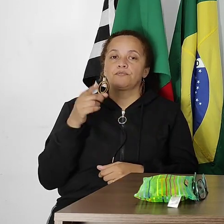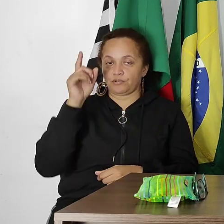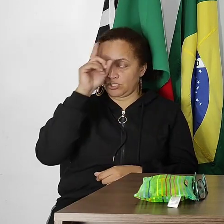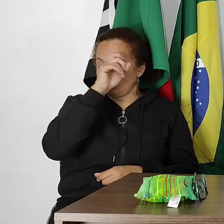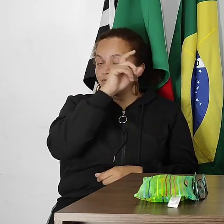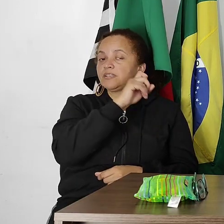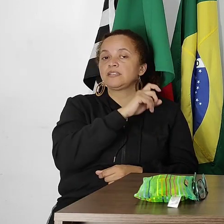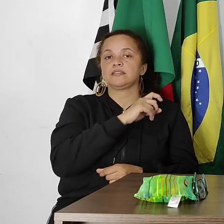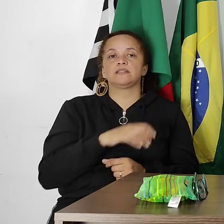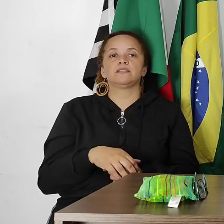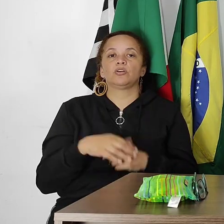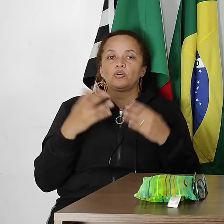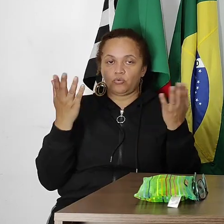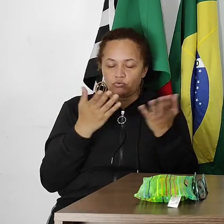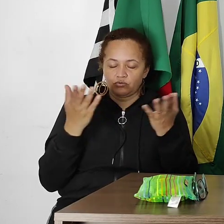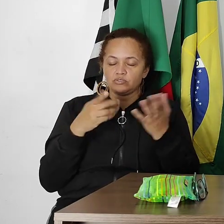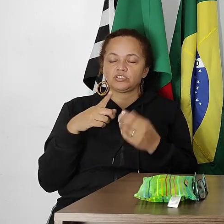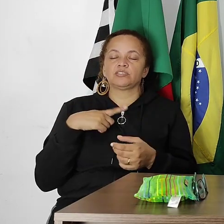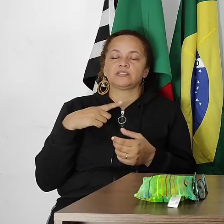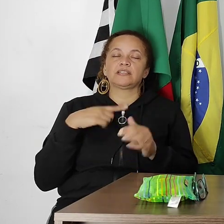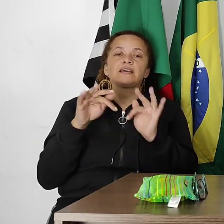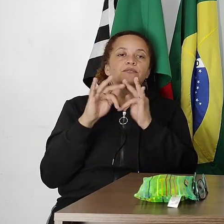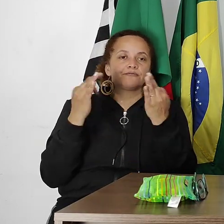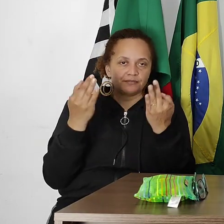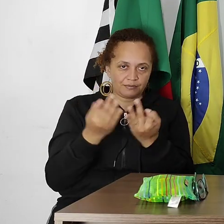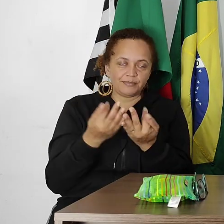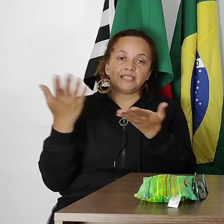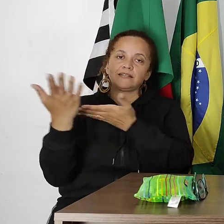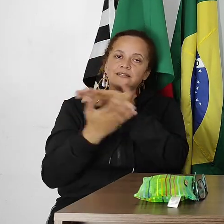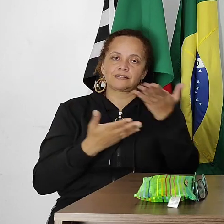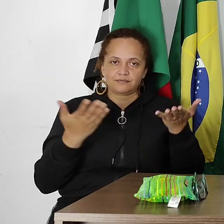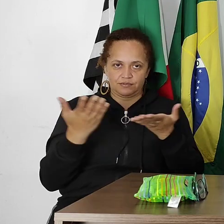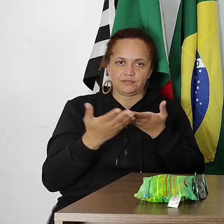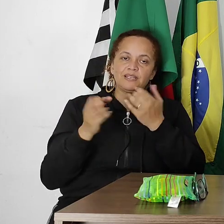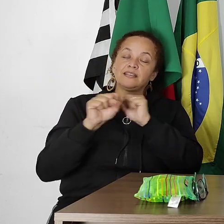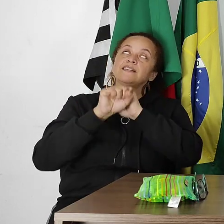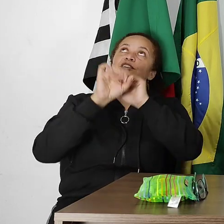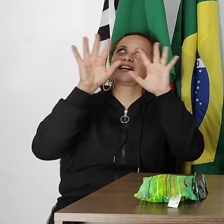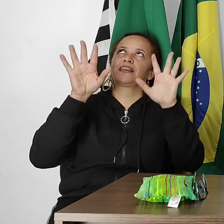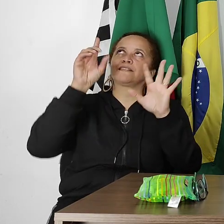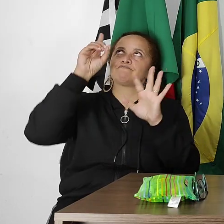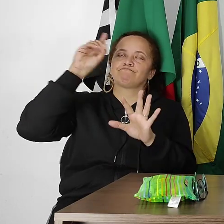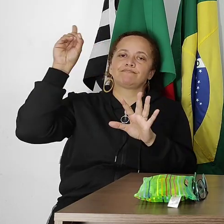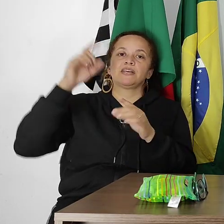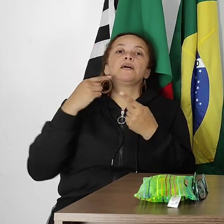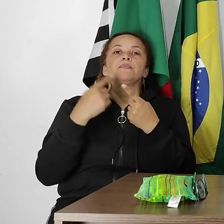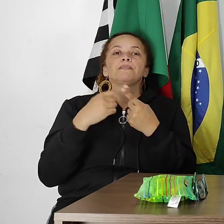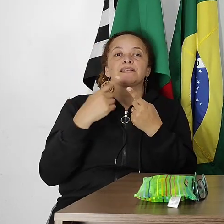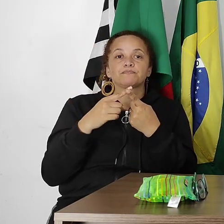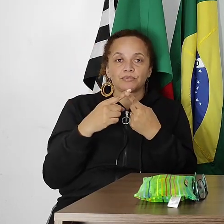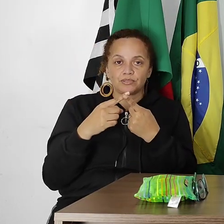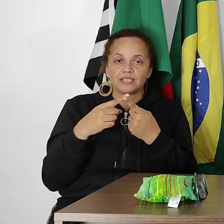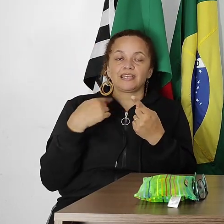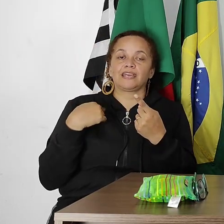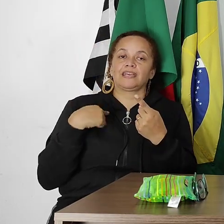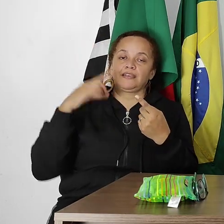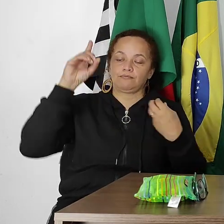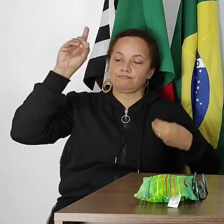aqui. Hoje eu tenho minha família restaurada, glória a Deus, porque eu entreguei meu caminho ao